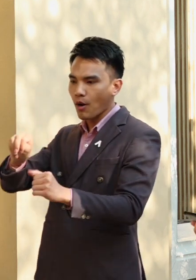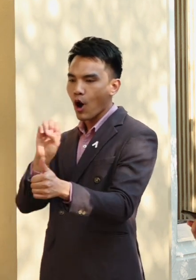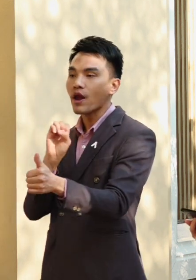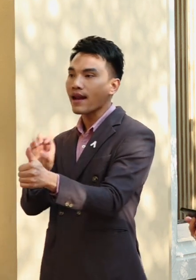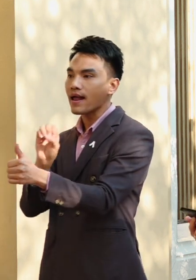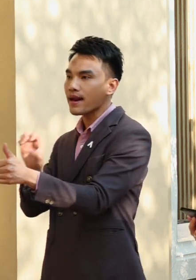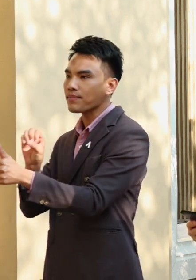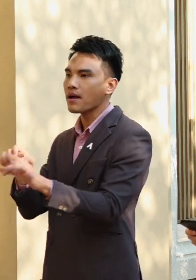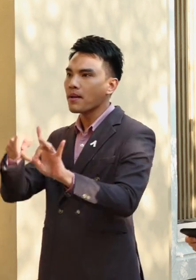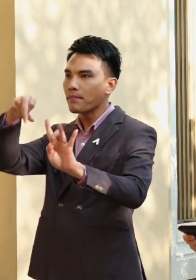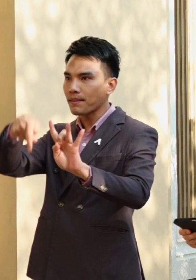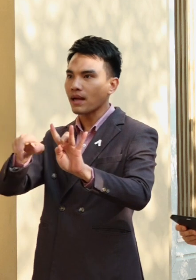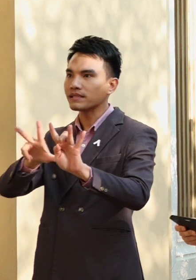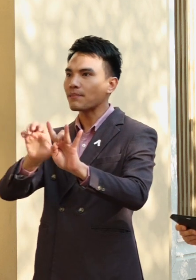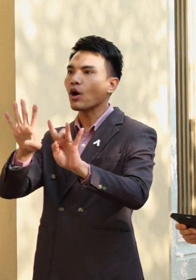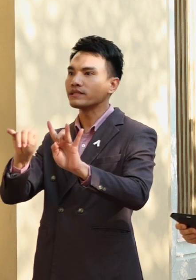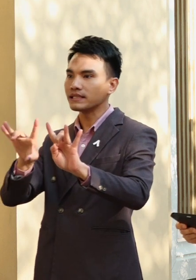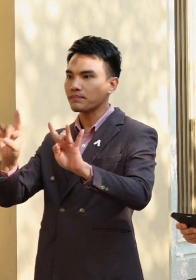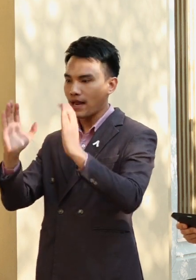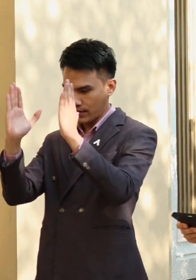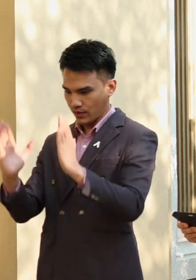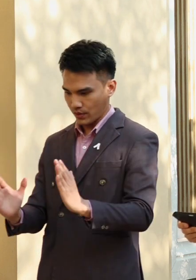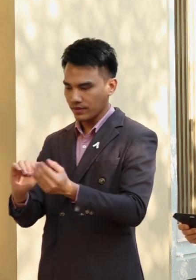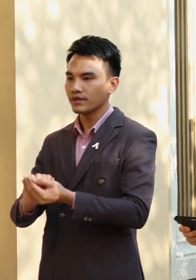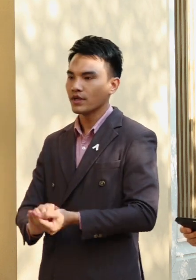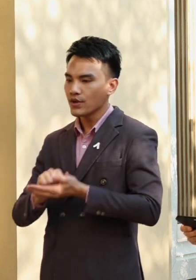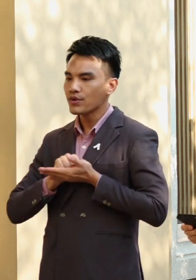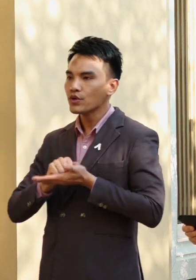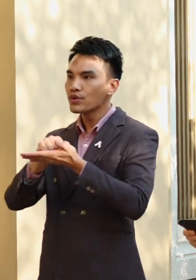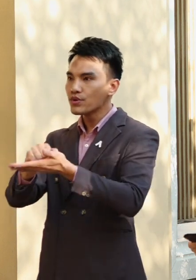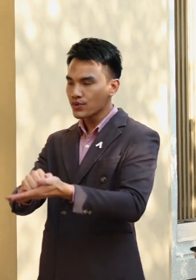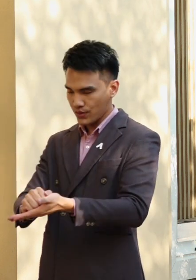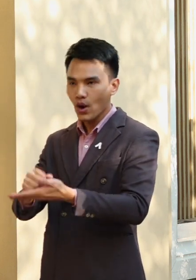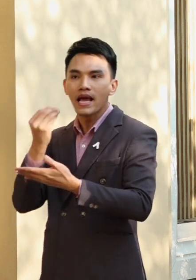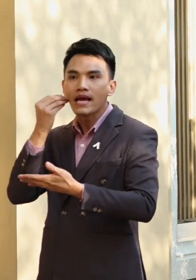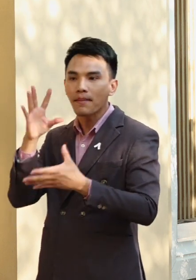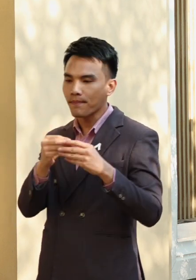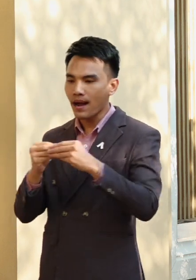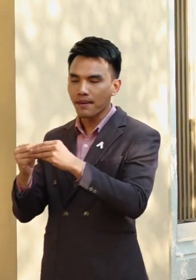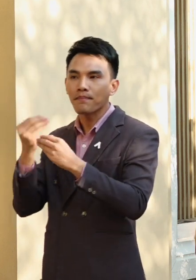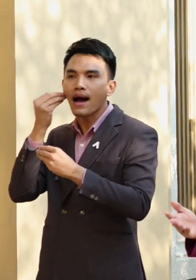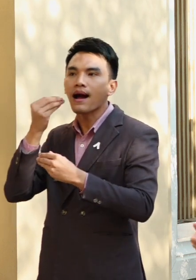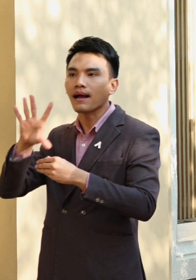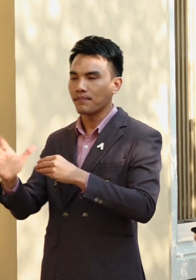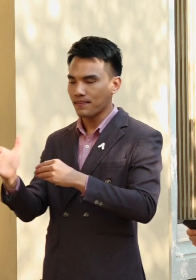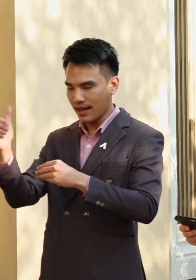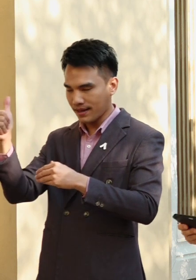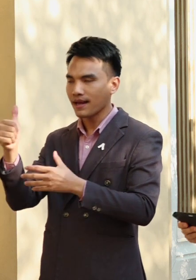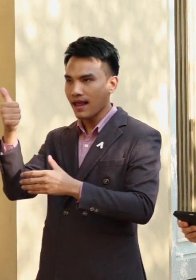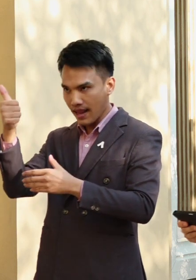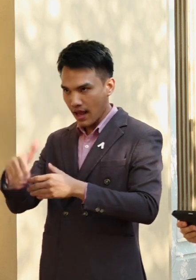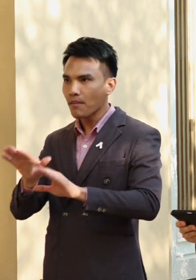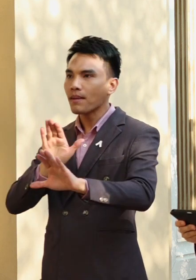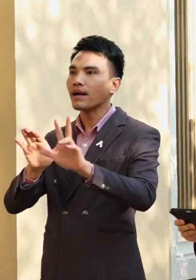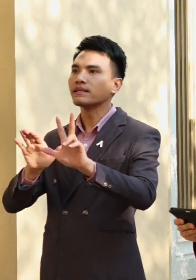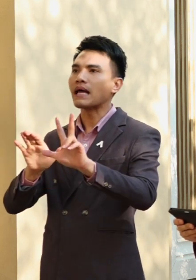ครับ 8,348 รายนะครับแล้วก็มีการช่วยเหลือปรับสมดุลที่ลำเนาในกรณีที่เดินทางกลับเองไม่ได้เนี่ยประม